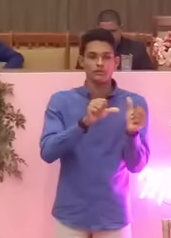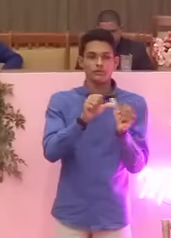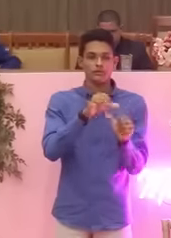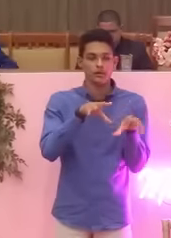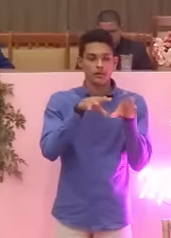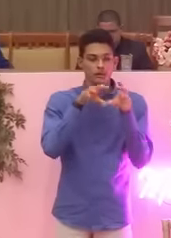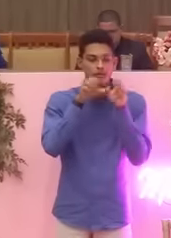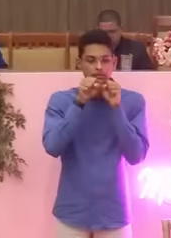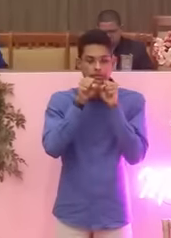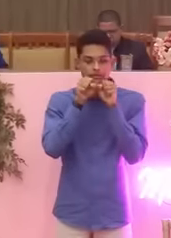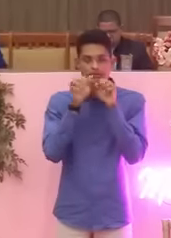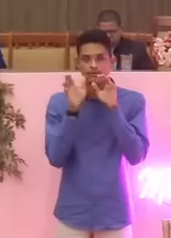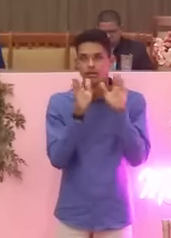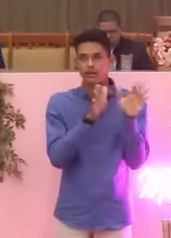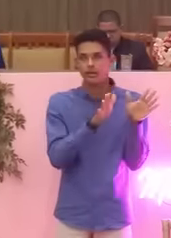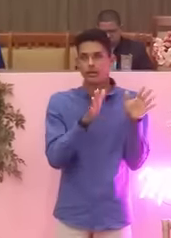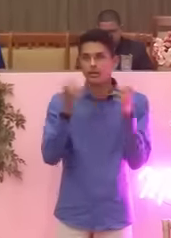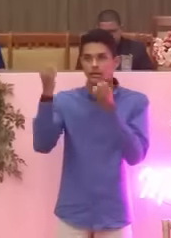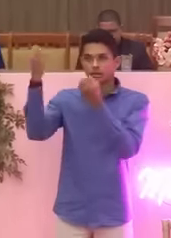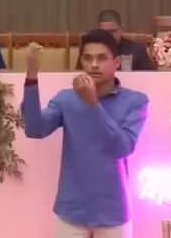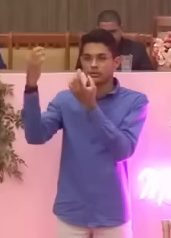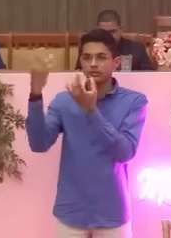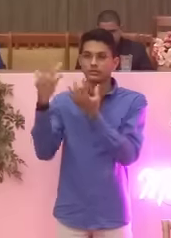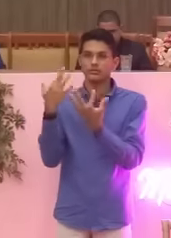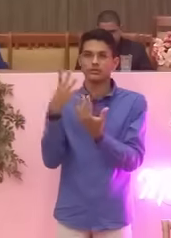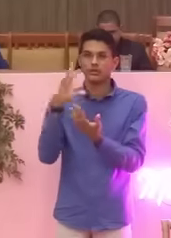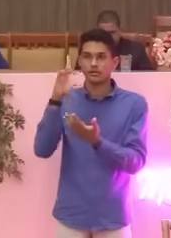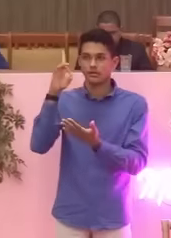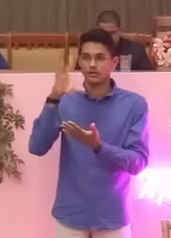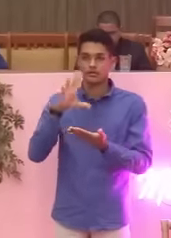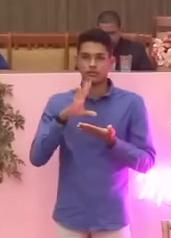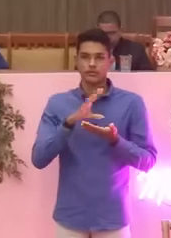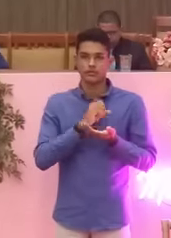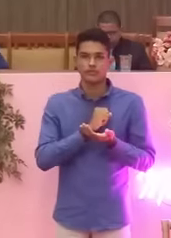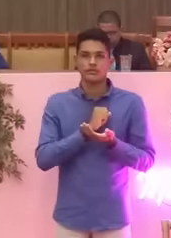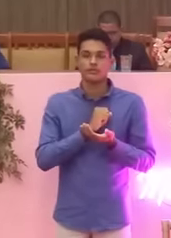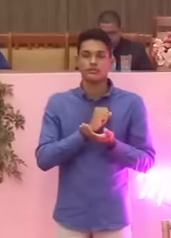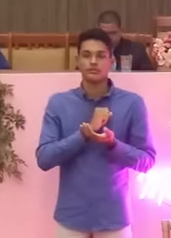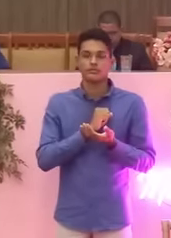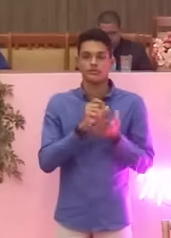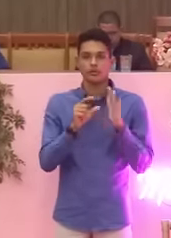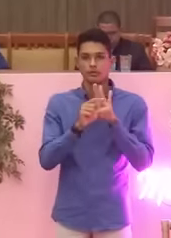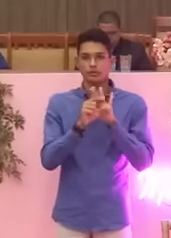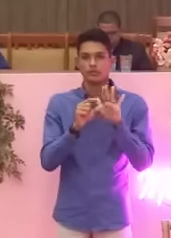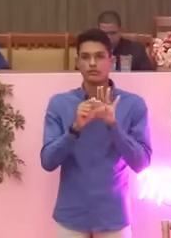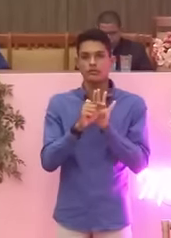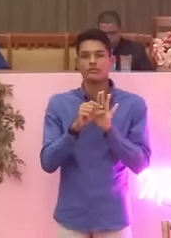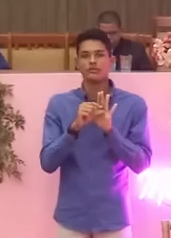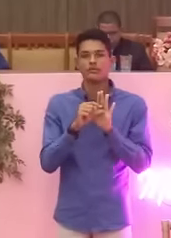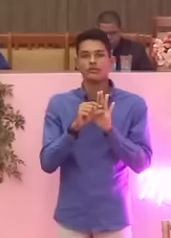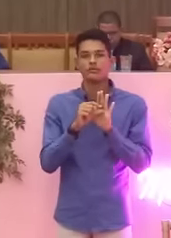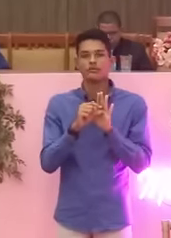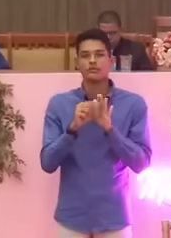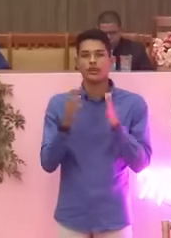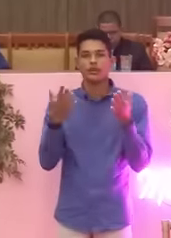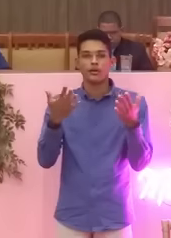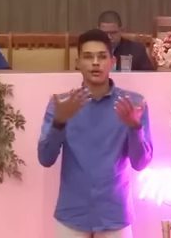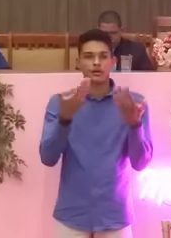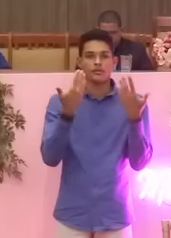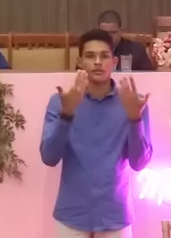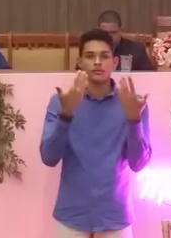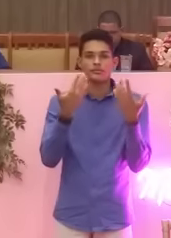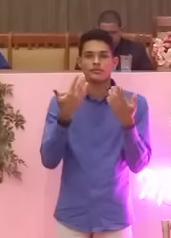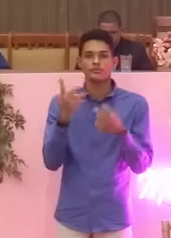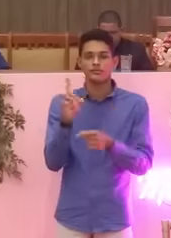o senhor Deus te amava deixa eu ver o outro para fechar aqui agora olhe para cá não lhe